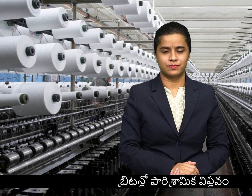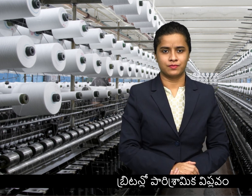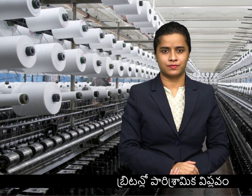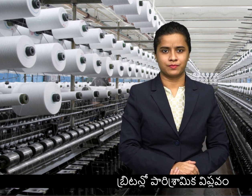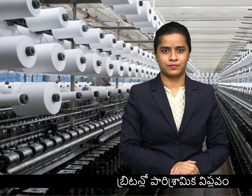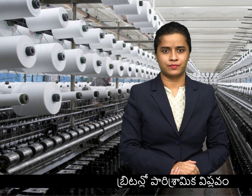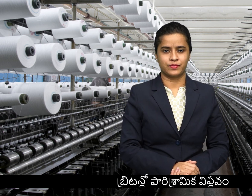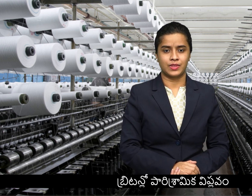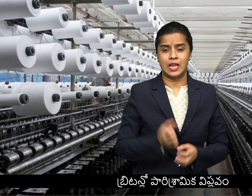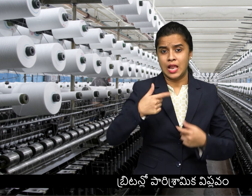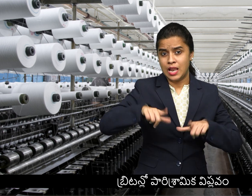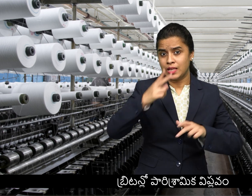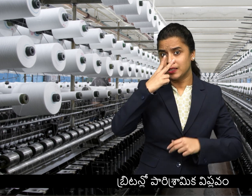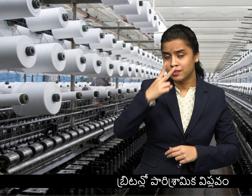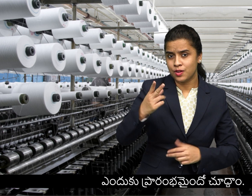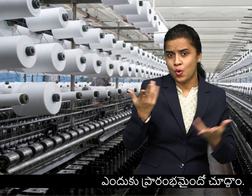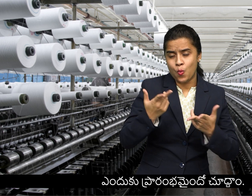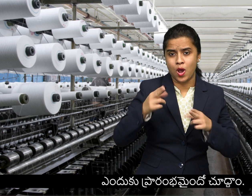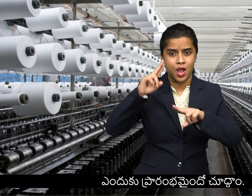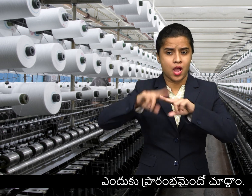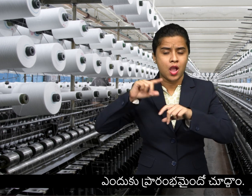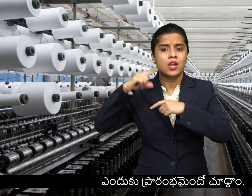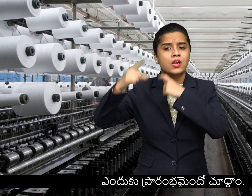బ్రిటన్లో పారిశ్రామిక విప్లవం ఎందుకు ప్రారంభమైందో చూద్దాం.